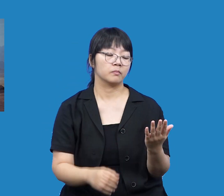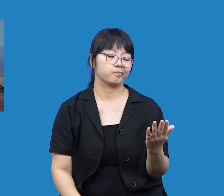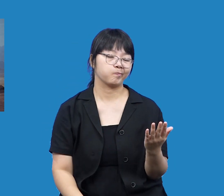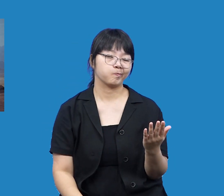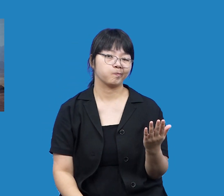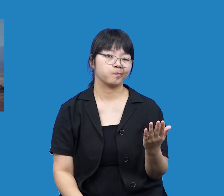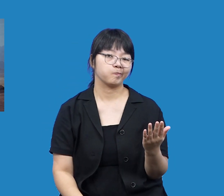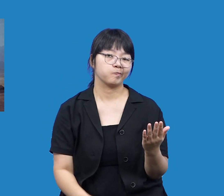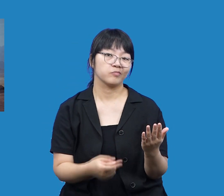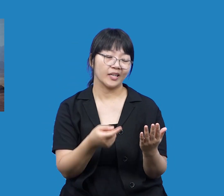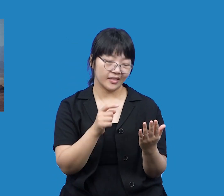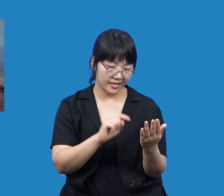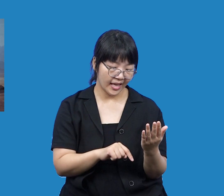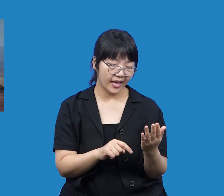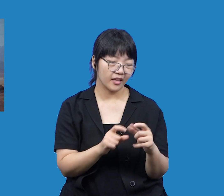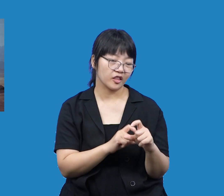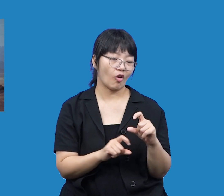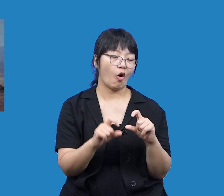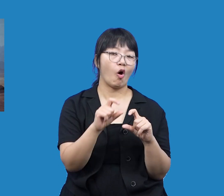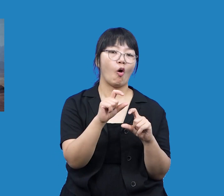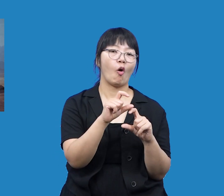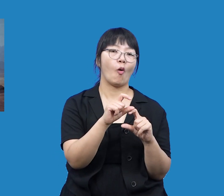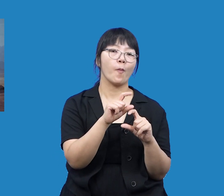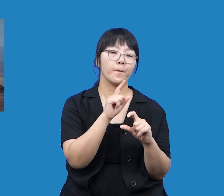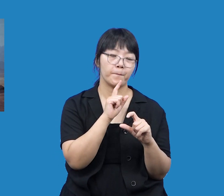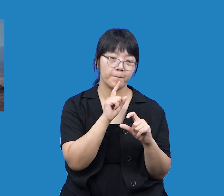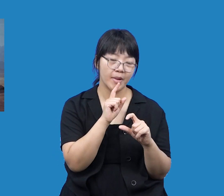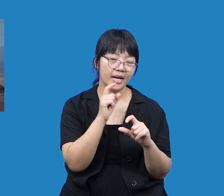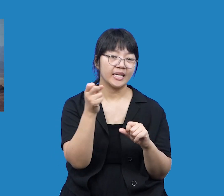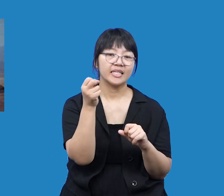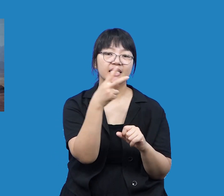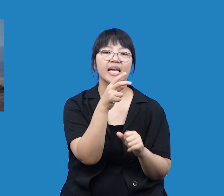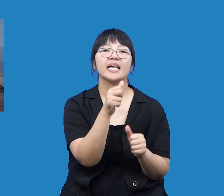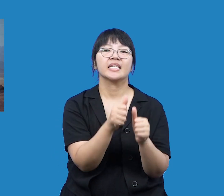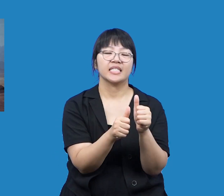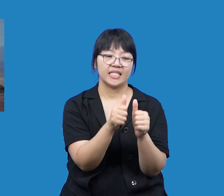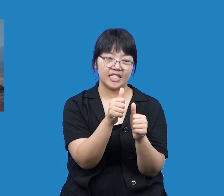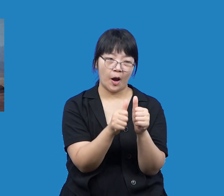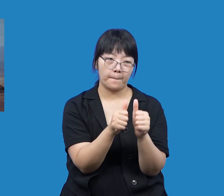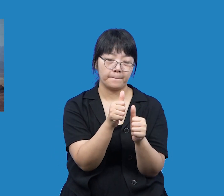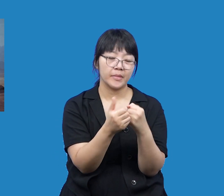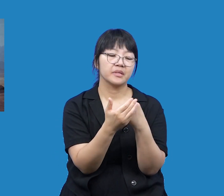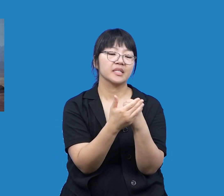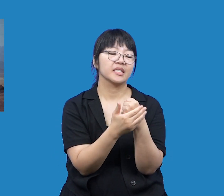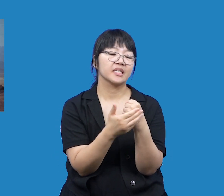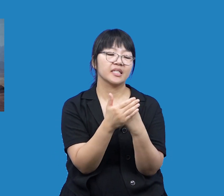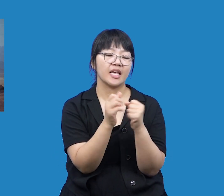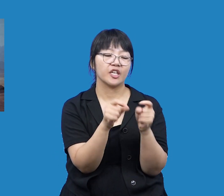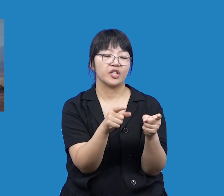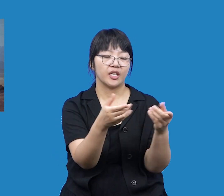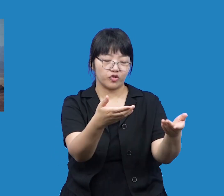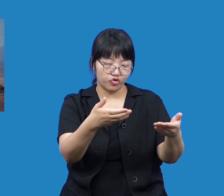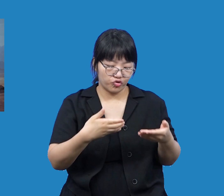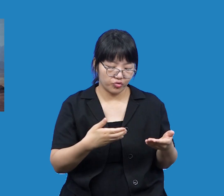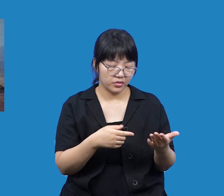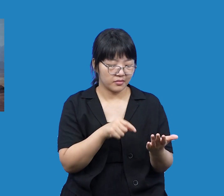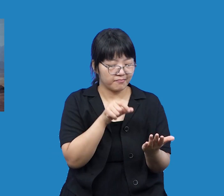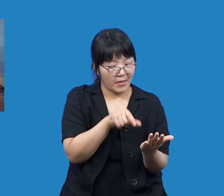거기 PS가 있었어요. PS. 다시 시험 치를 은혜의 기회를 주겠음.